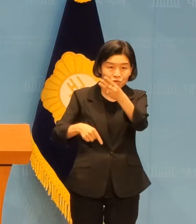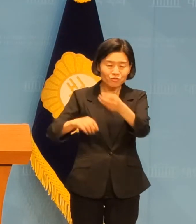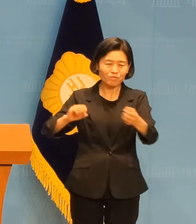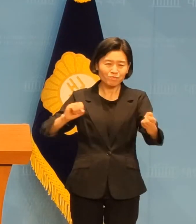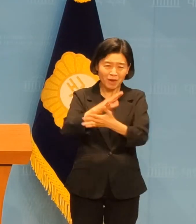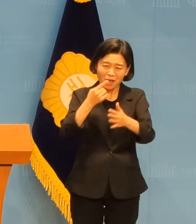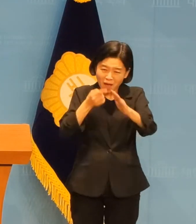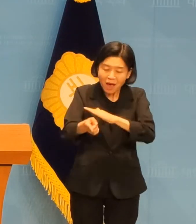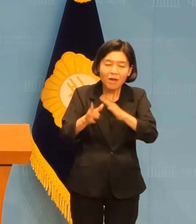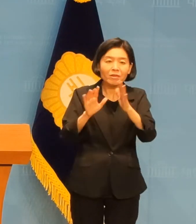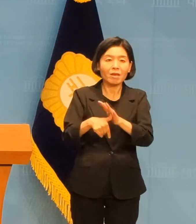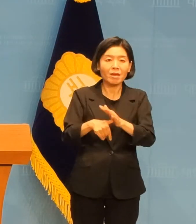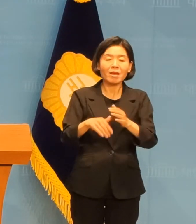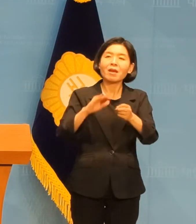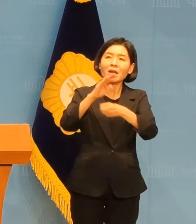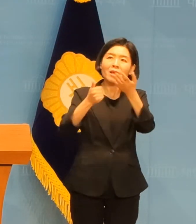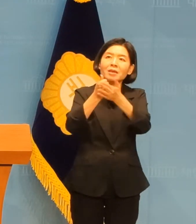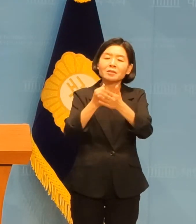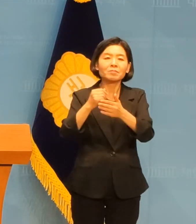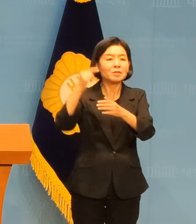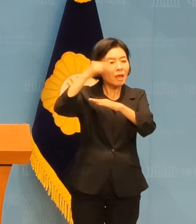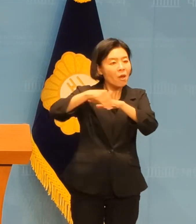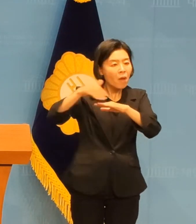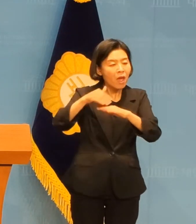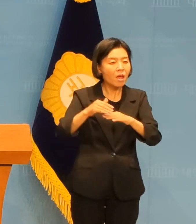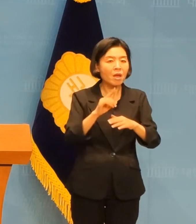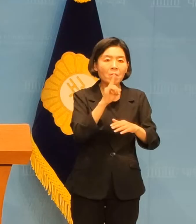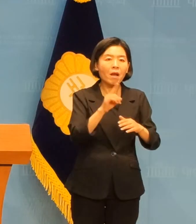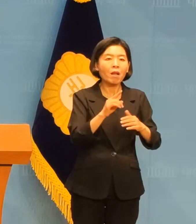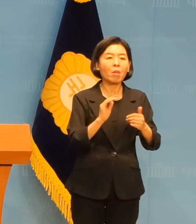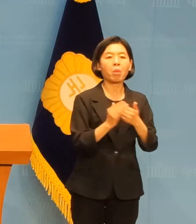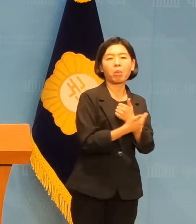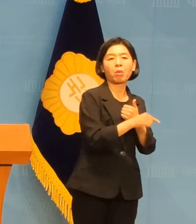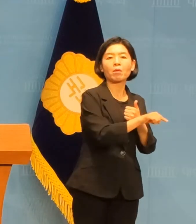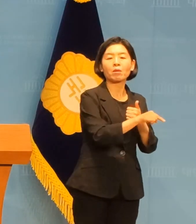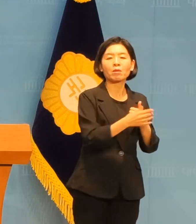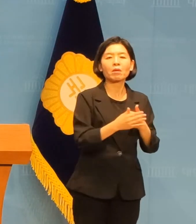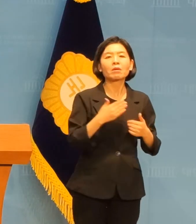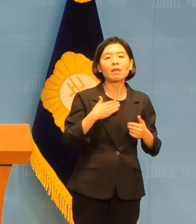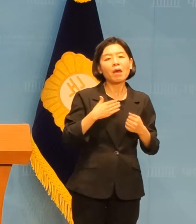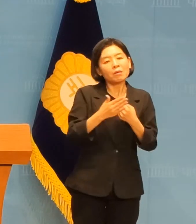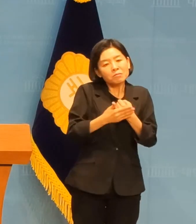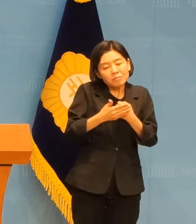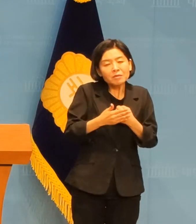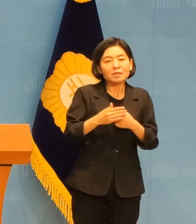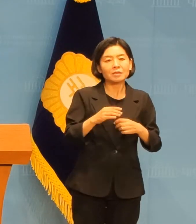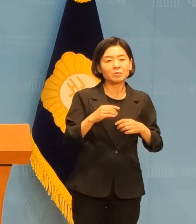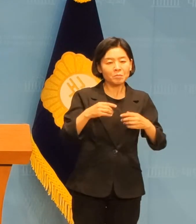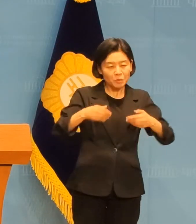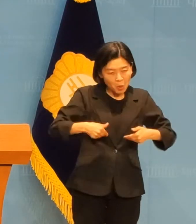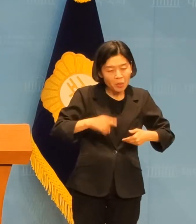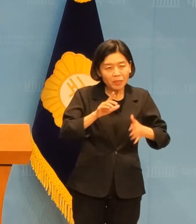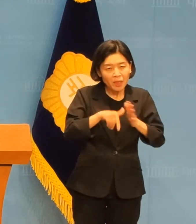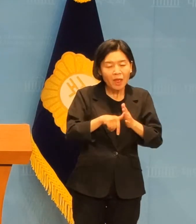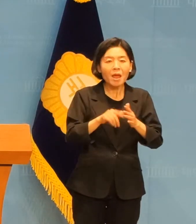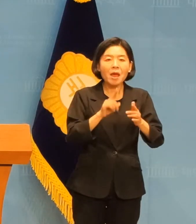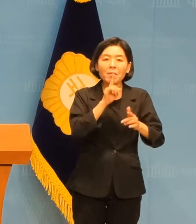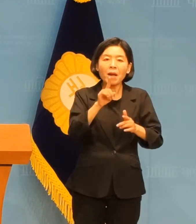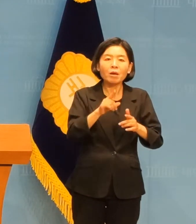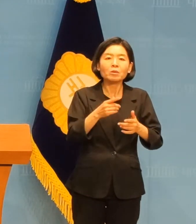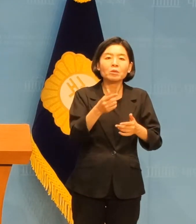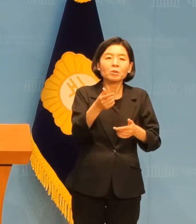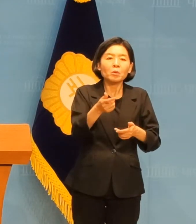계획이라고 비호하지 않았습니까? 자기 마음대로 필요할 때만 갖다 붙이는 다양성은 이미 다양성이